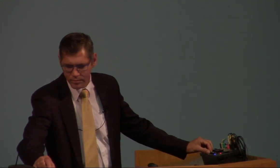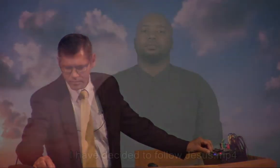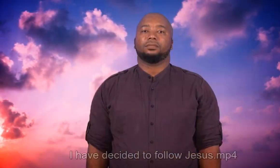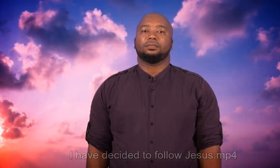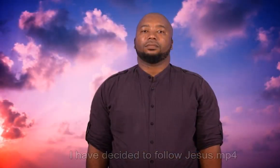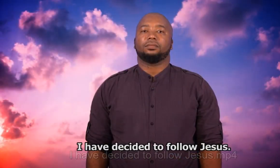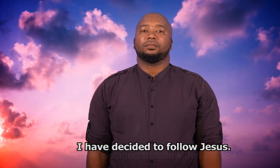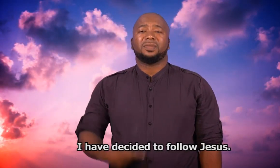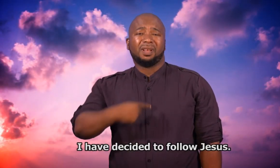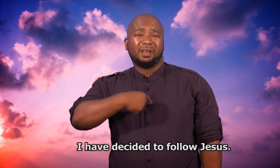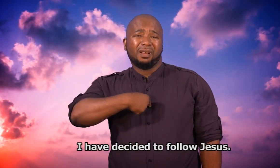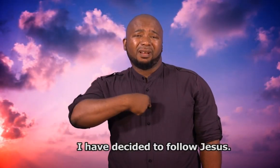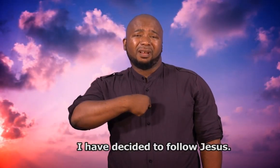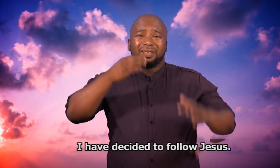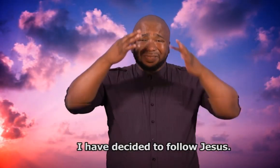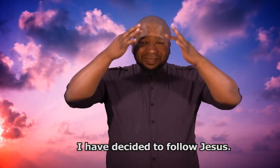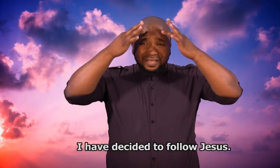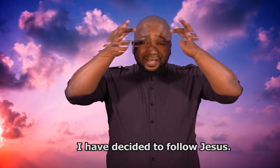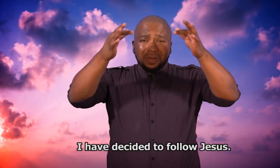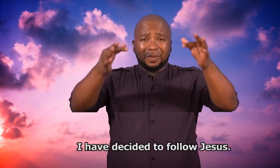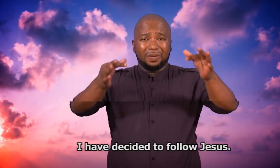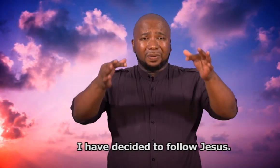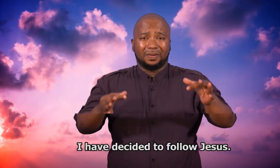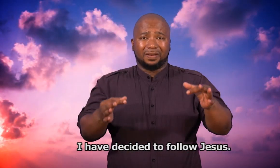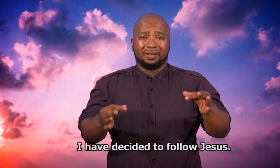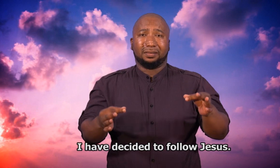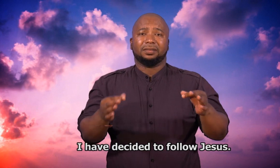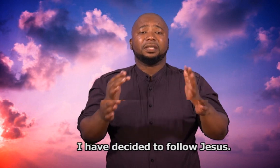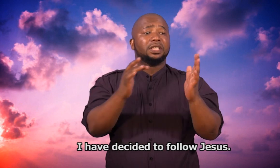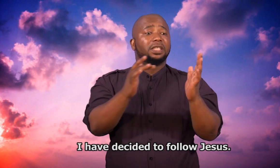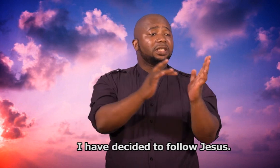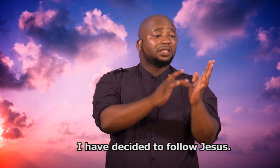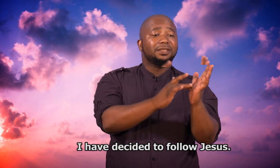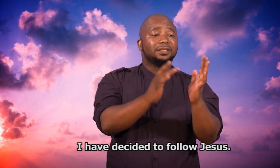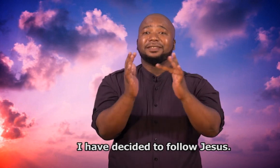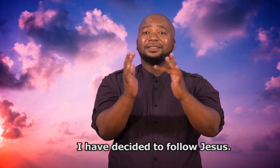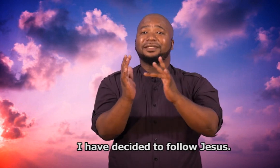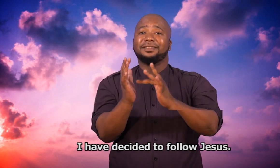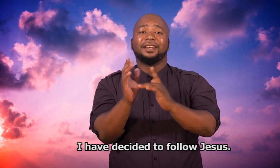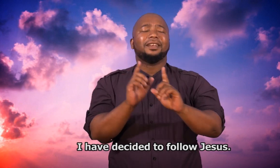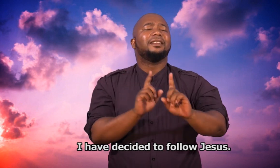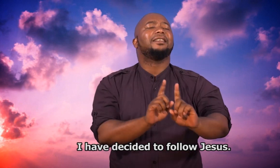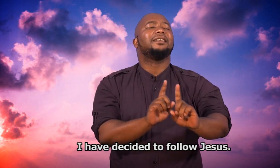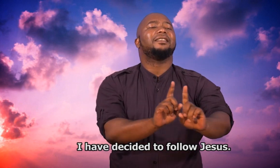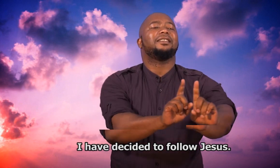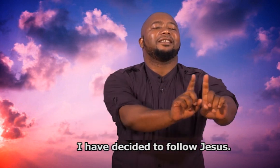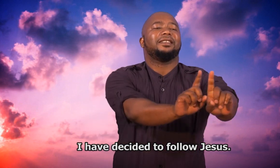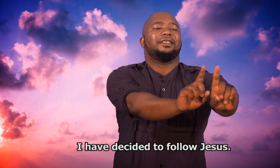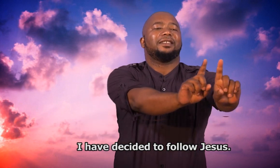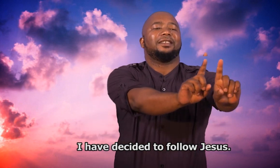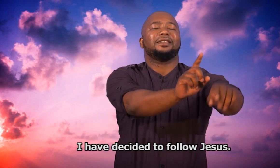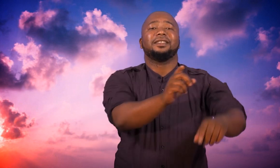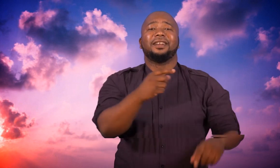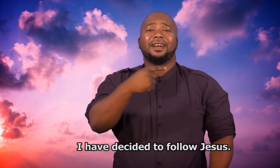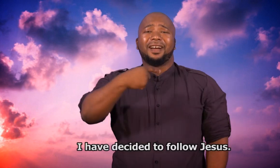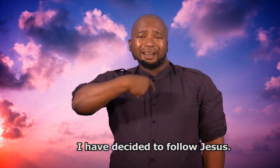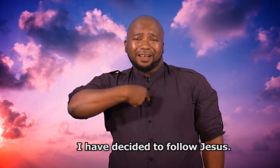I have decided to follow Jesus. I